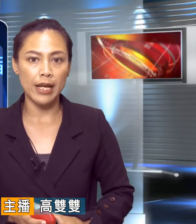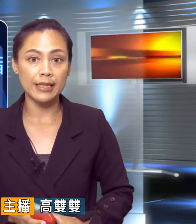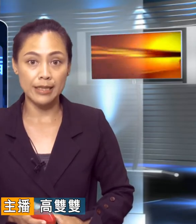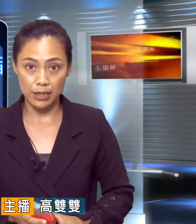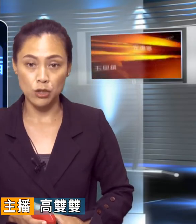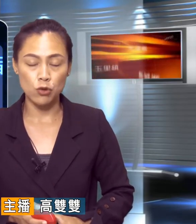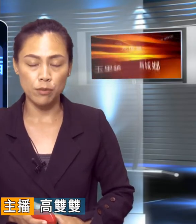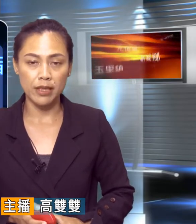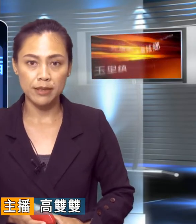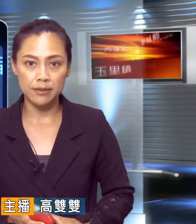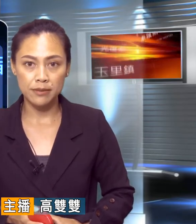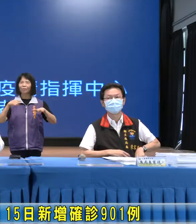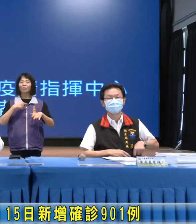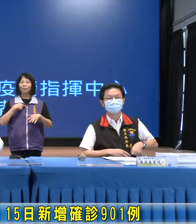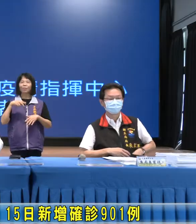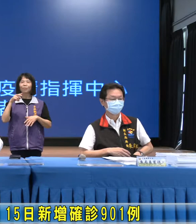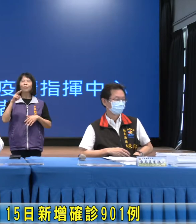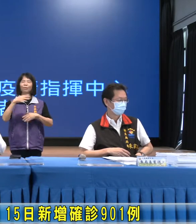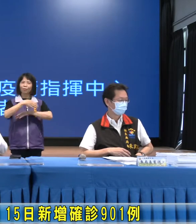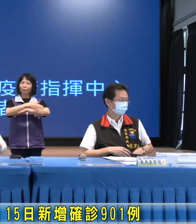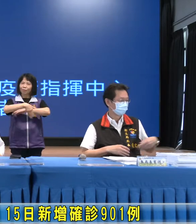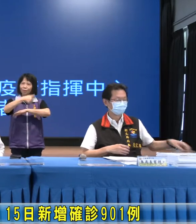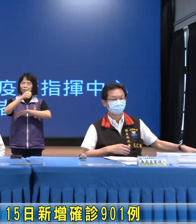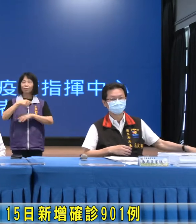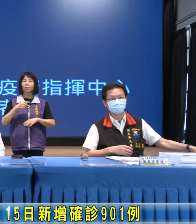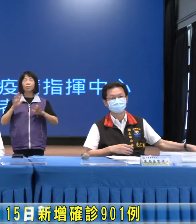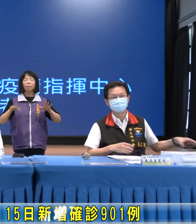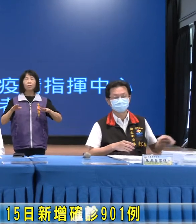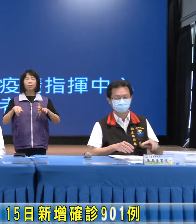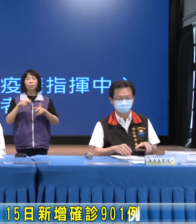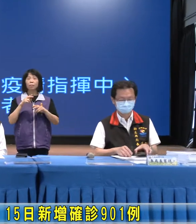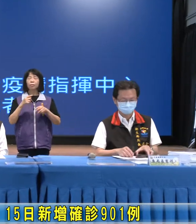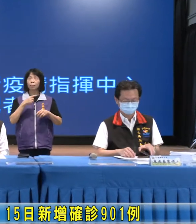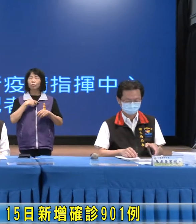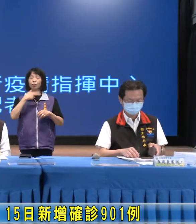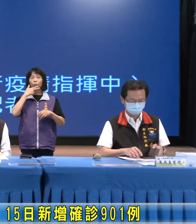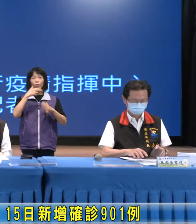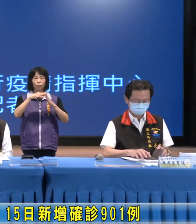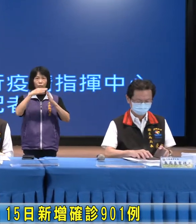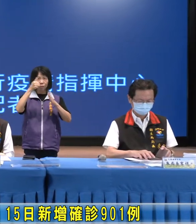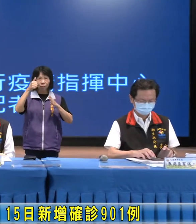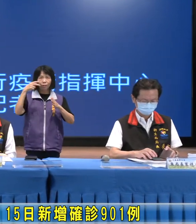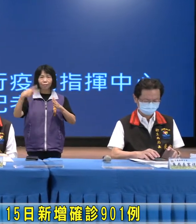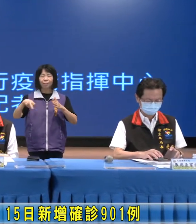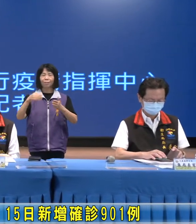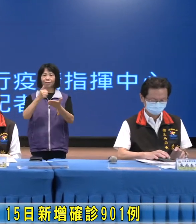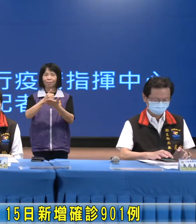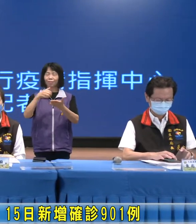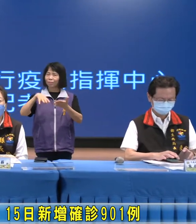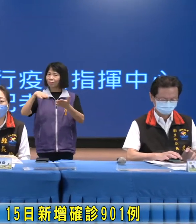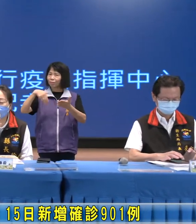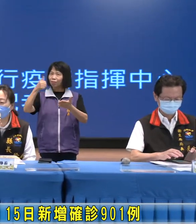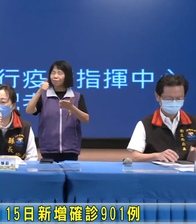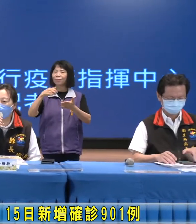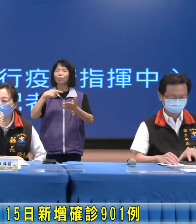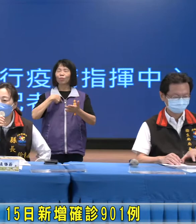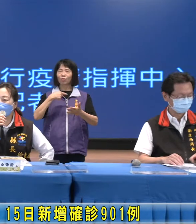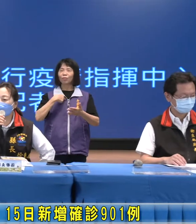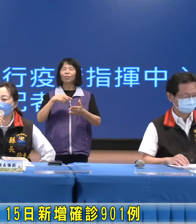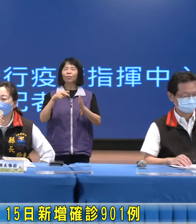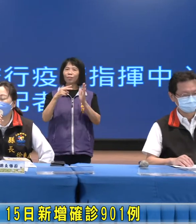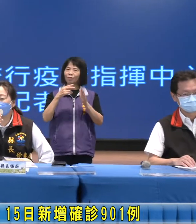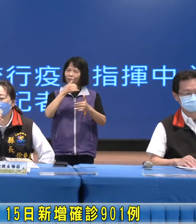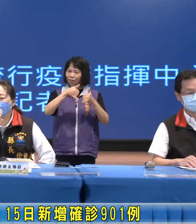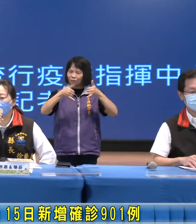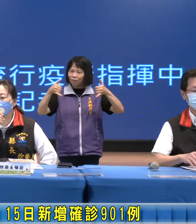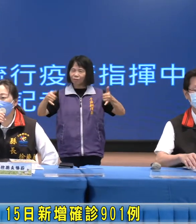种来进行说明。 15号花莲疫情记者会，花莲县新增确诊901例。县长许